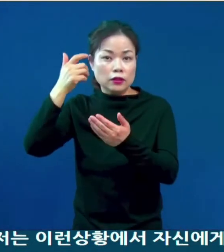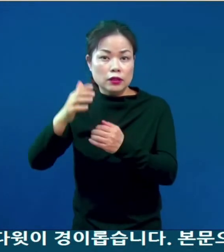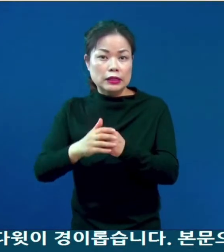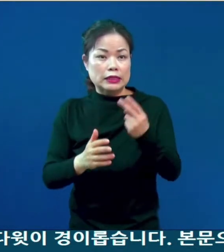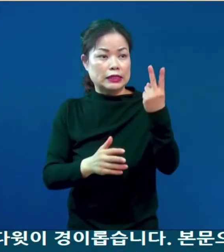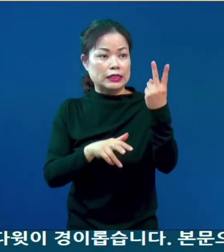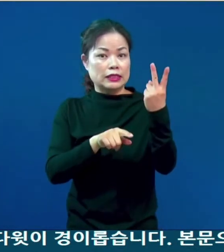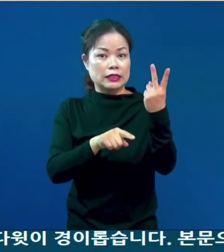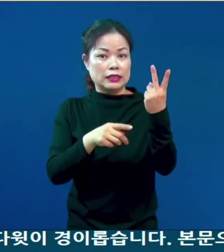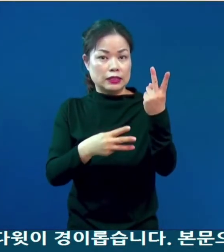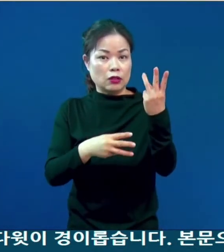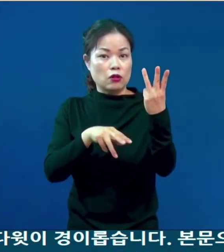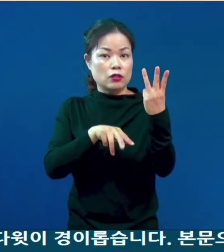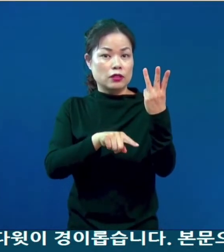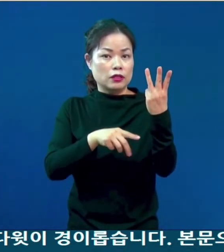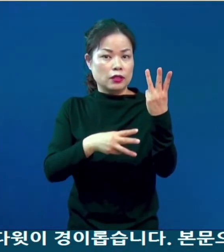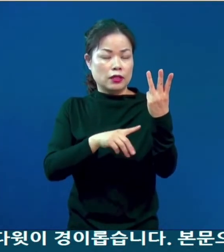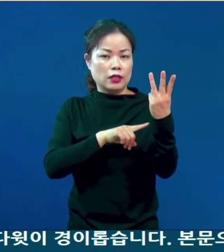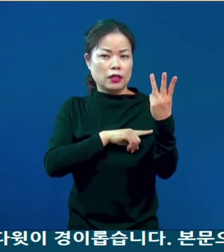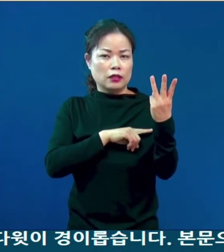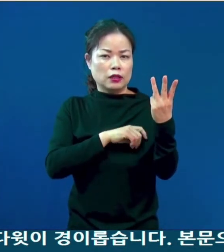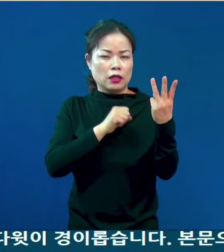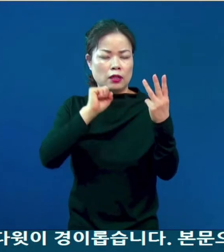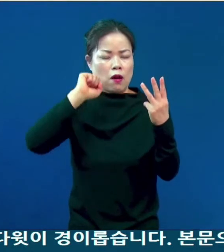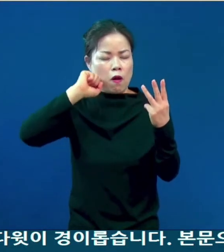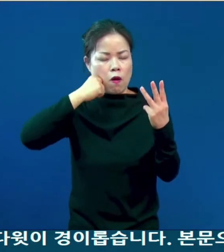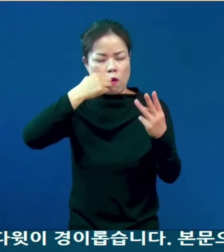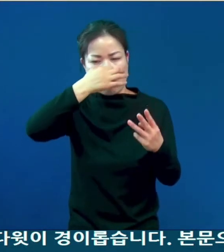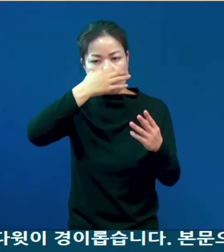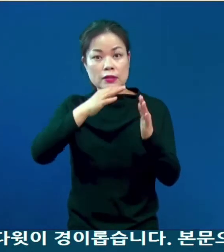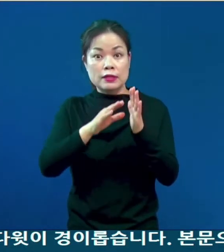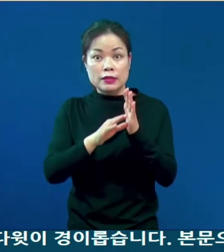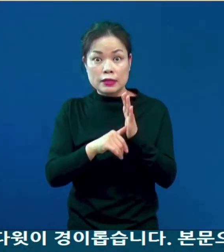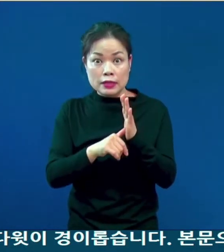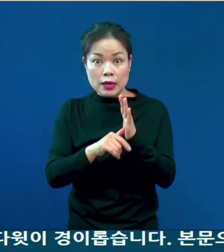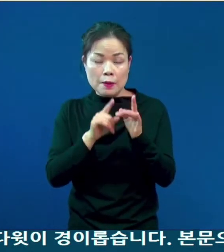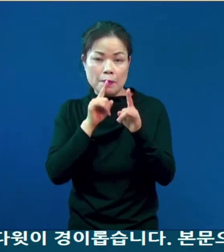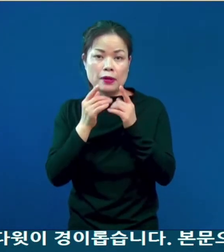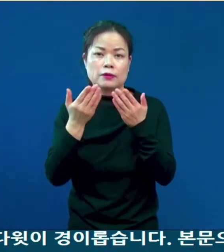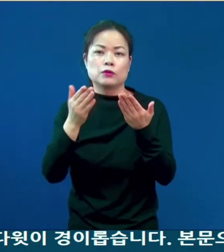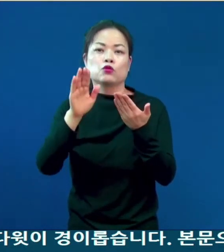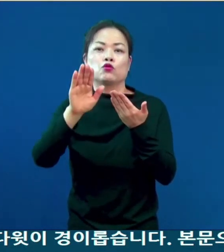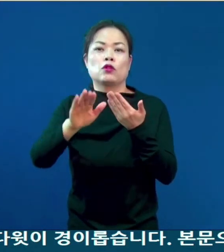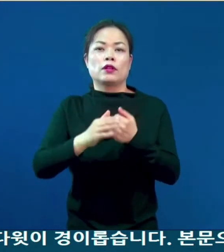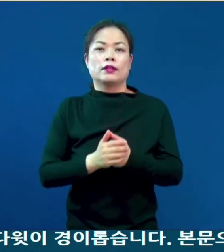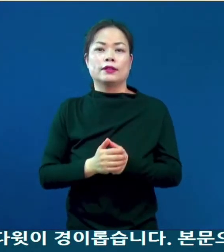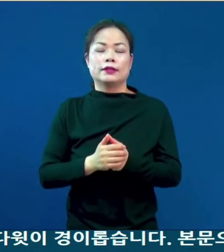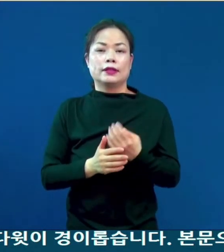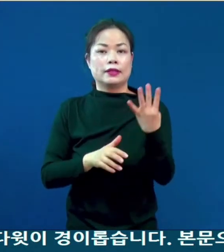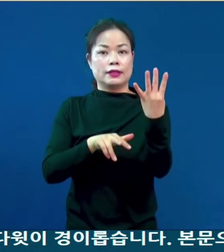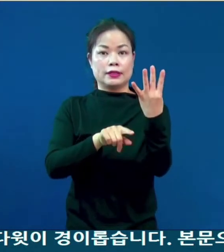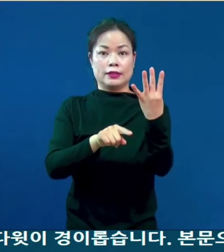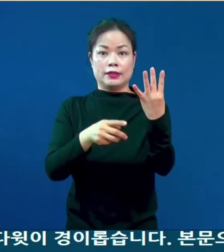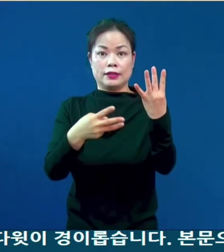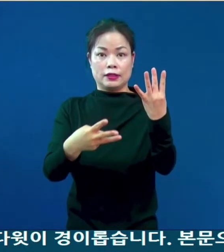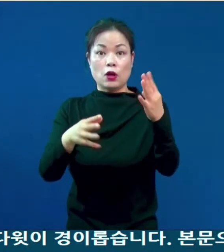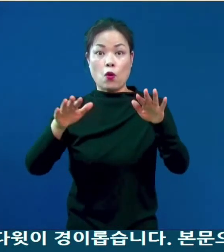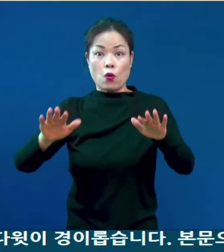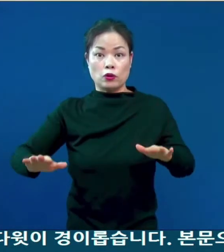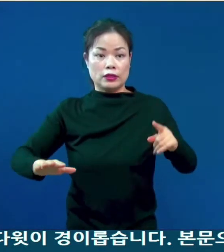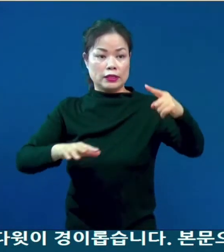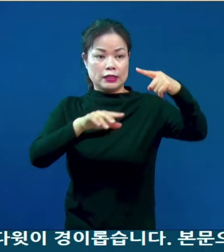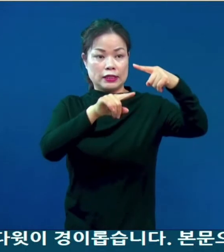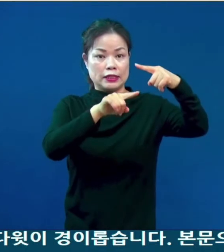3절 자신의 인생 가운데 가장 춥고 어려웠을 때를 말씀하고 난 다음에 바로 4절에서 오늘